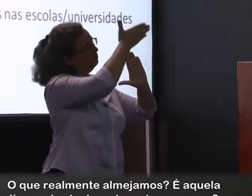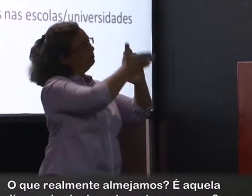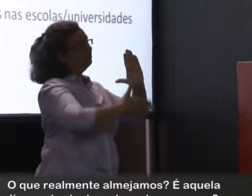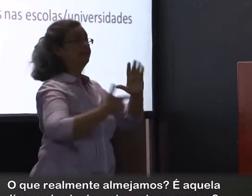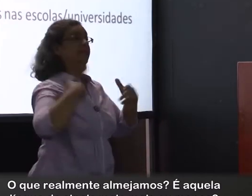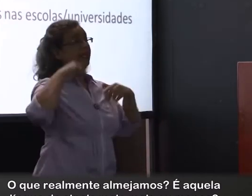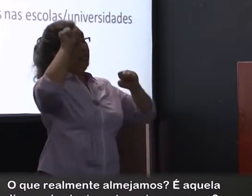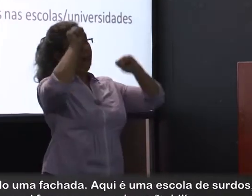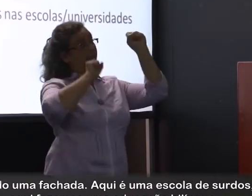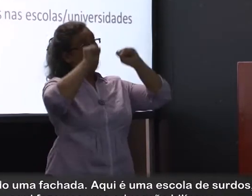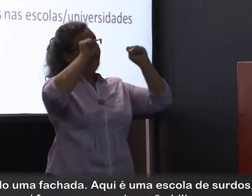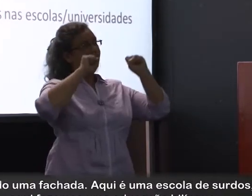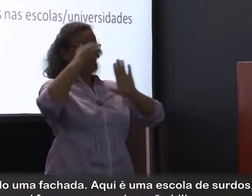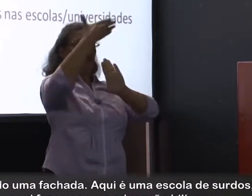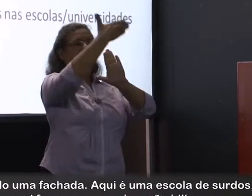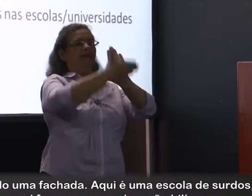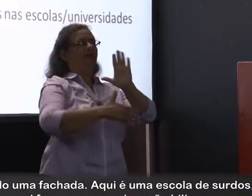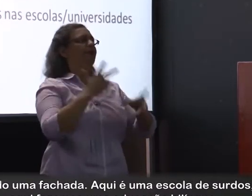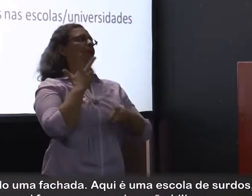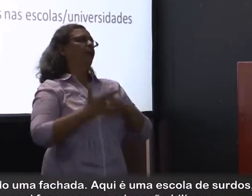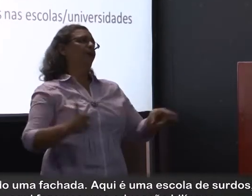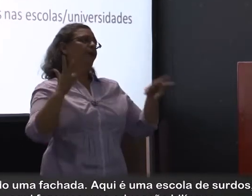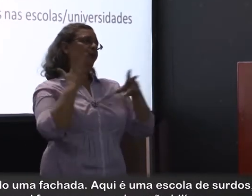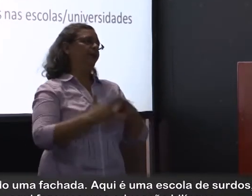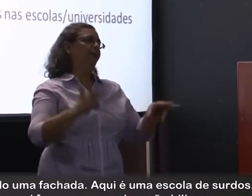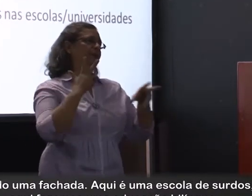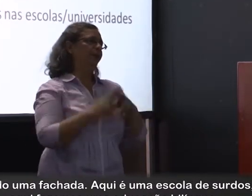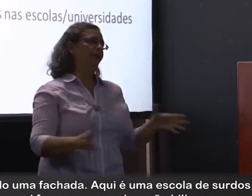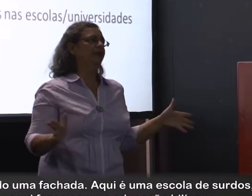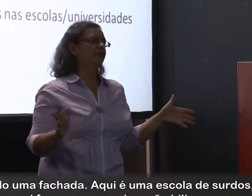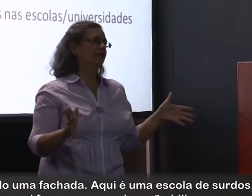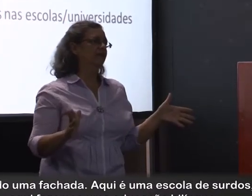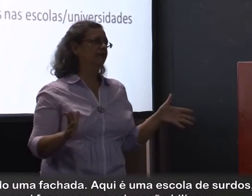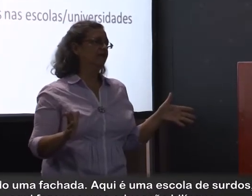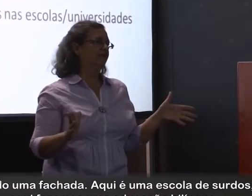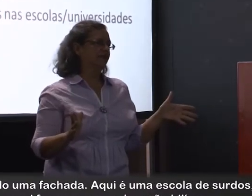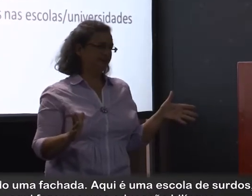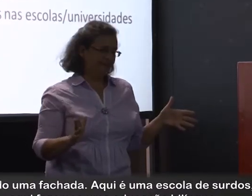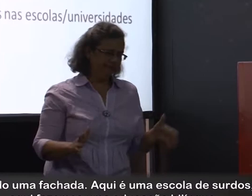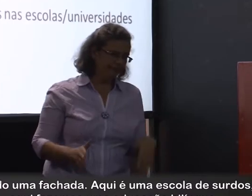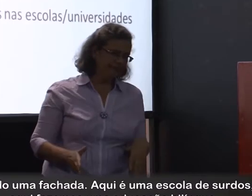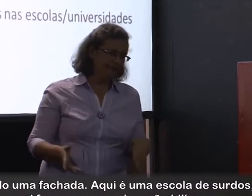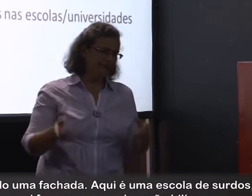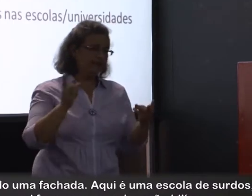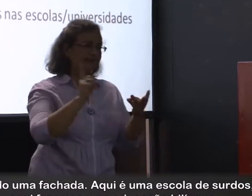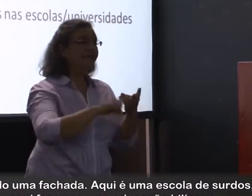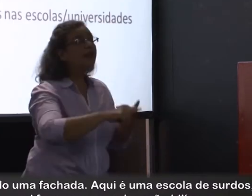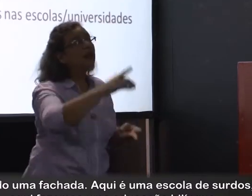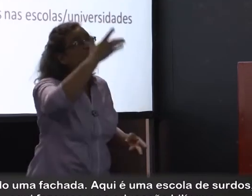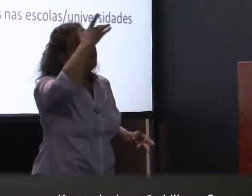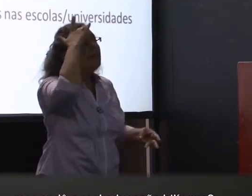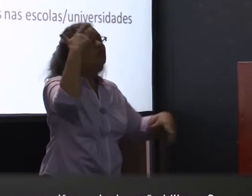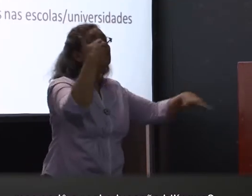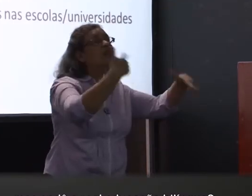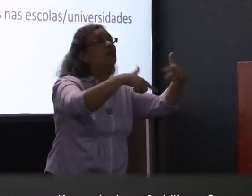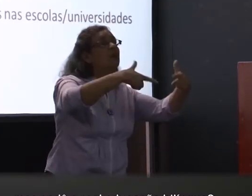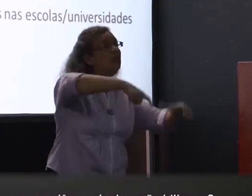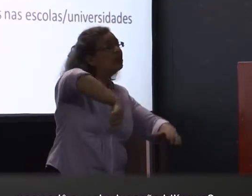mais ou menos. É uma fachada, né? Olha, aqui é uma escola de surdos, aqui a gente faz uma educação bilíngue. Mas cadê a real